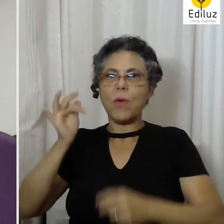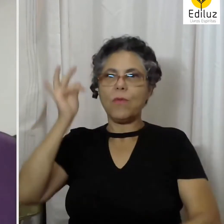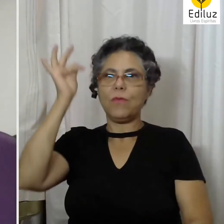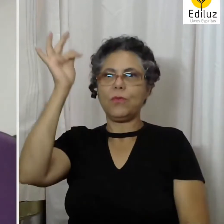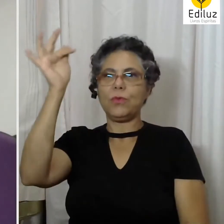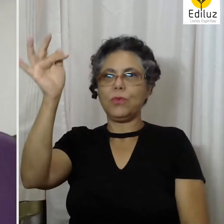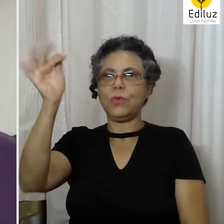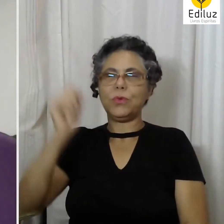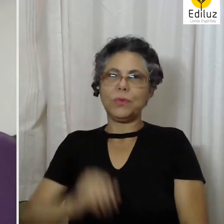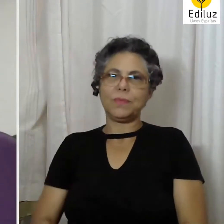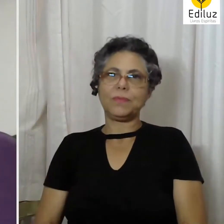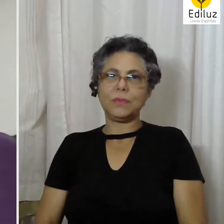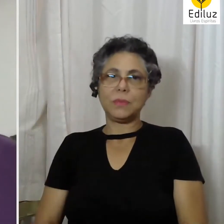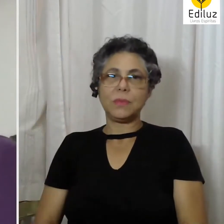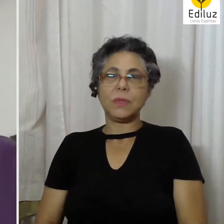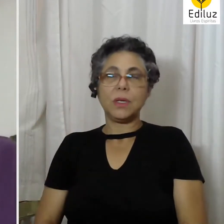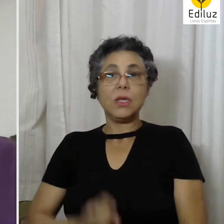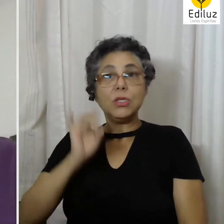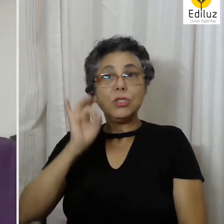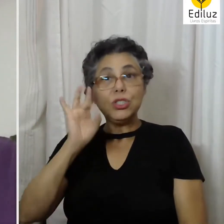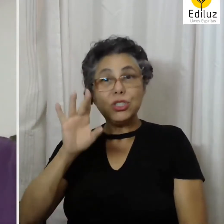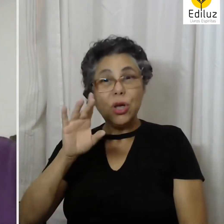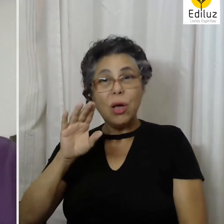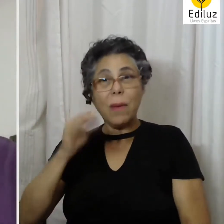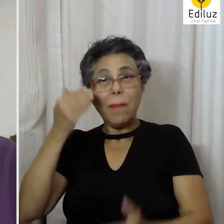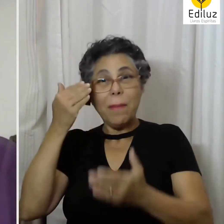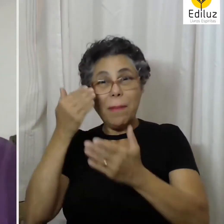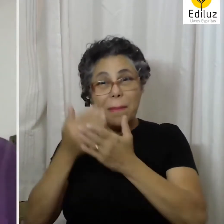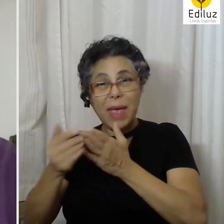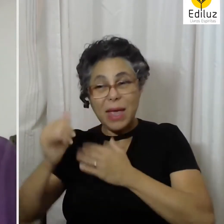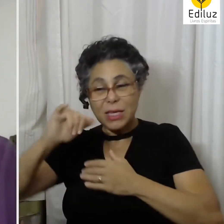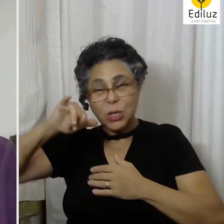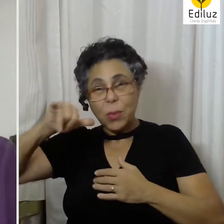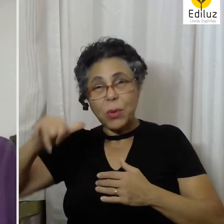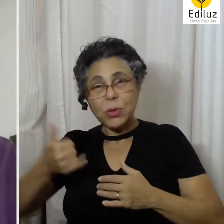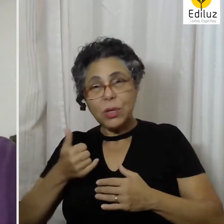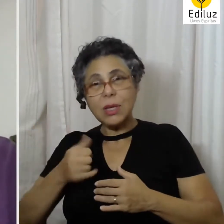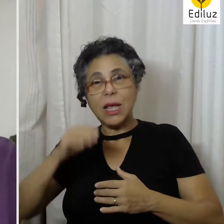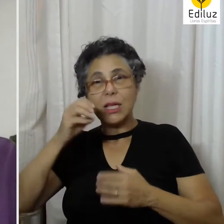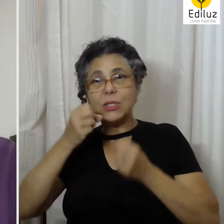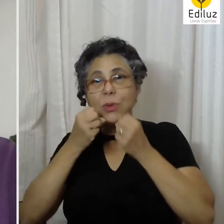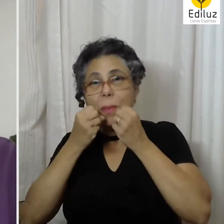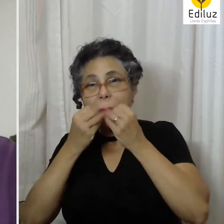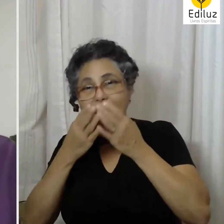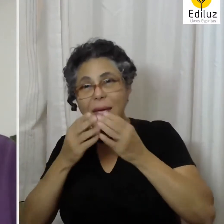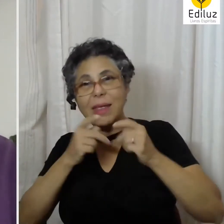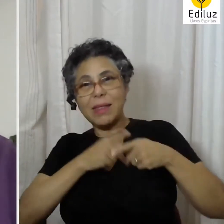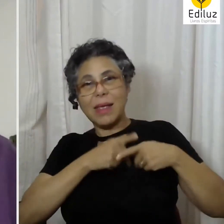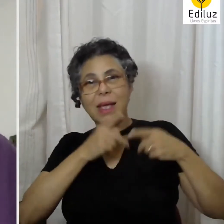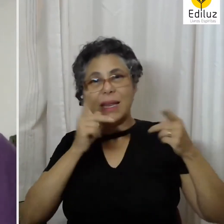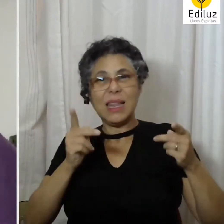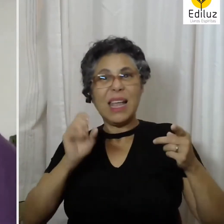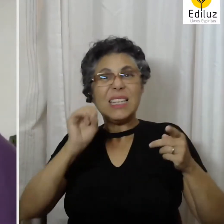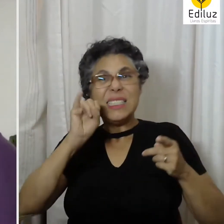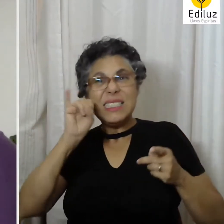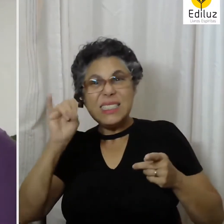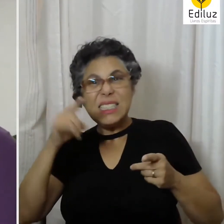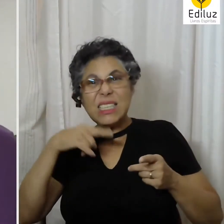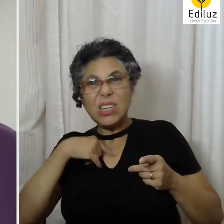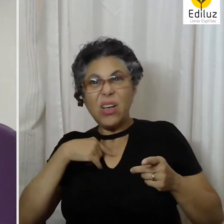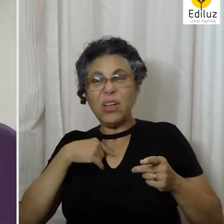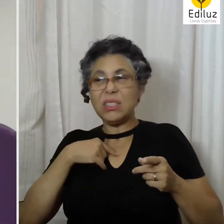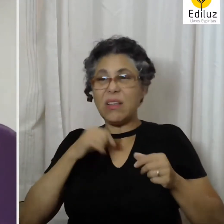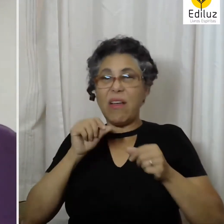não perceberemos a oportunidade da benevolência e da caridade se contrariarmos as